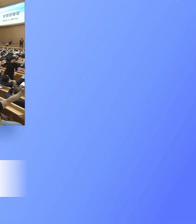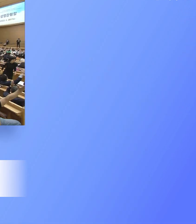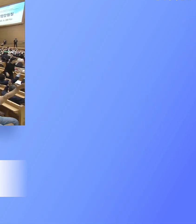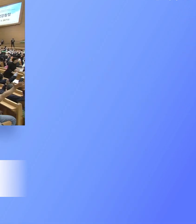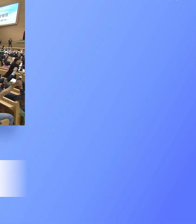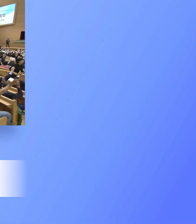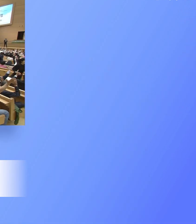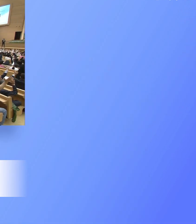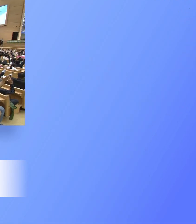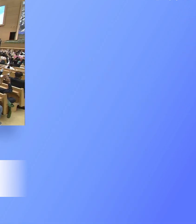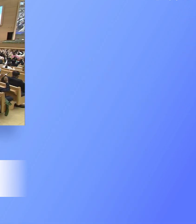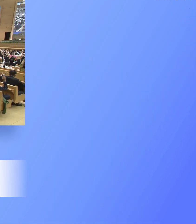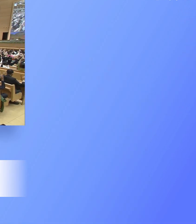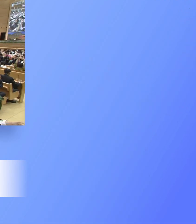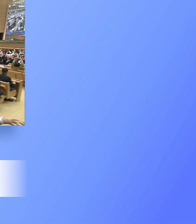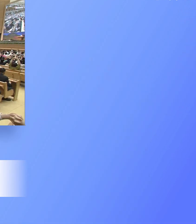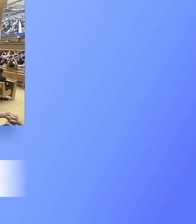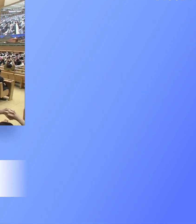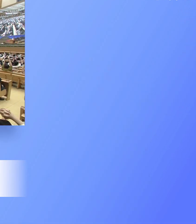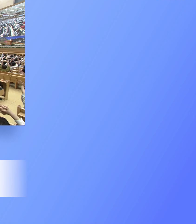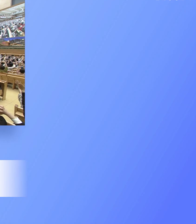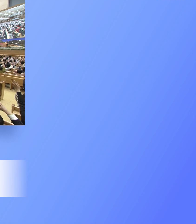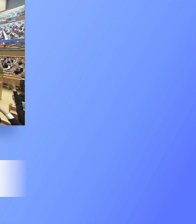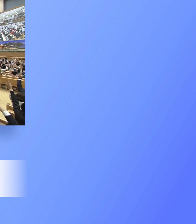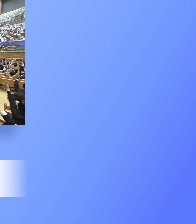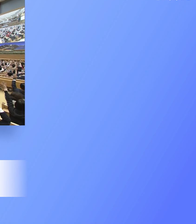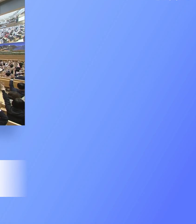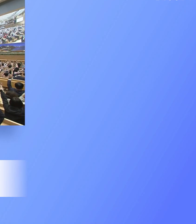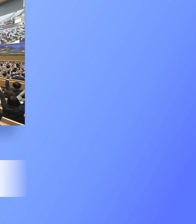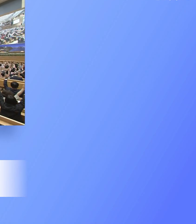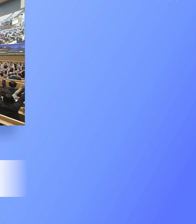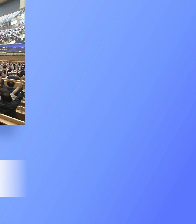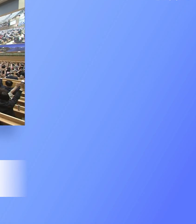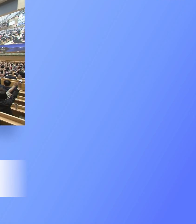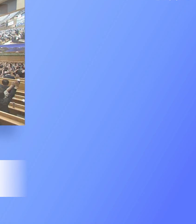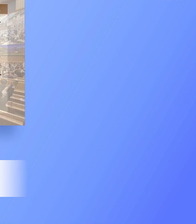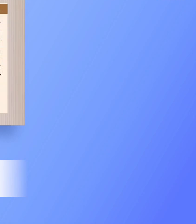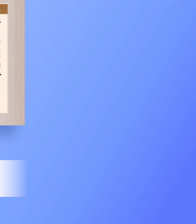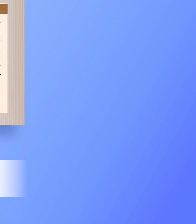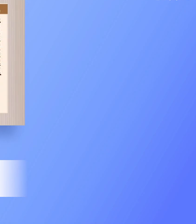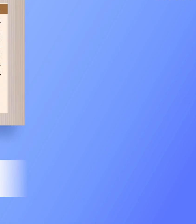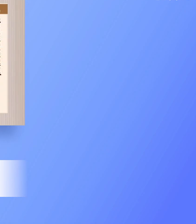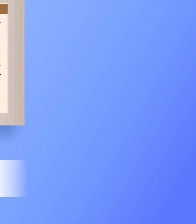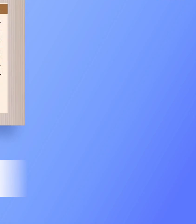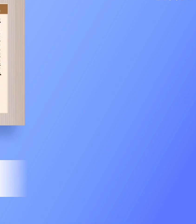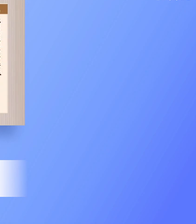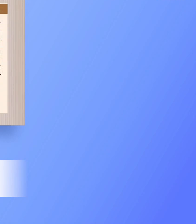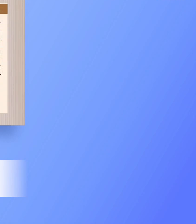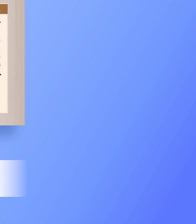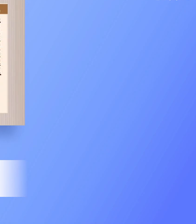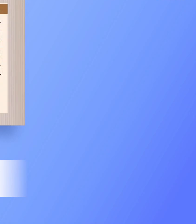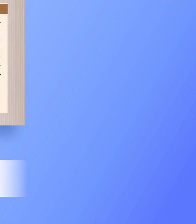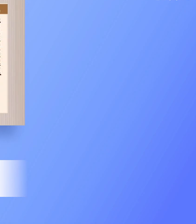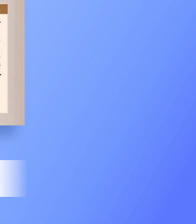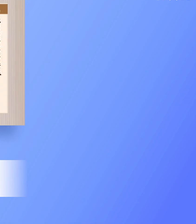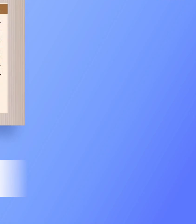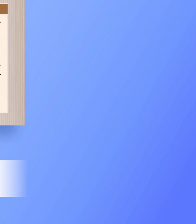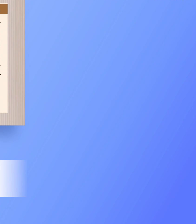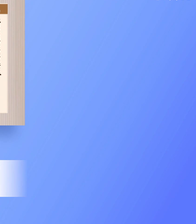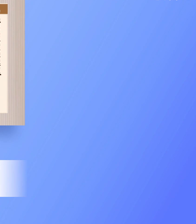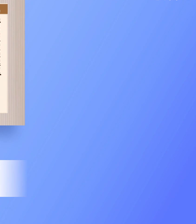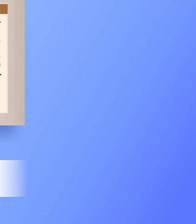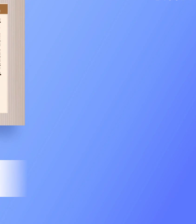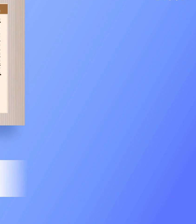살아계신 하나님, 내가 육으로 사는지 성령으로 사는지, 내가 마귀의 자식인지 그리스도의 후사인지도